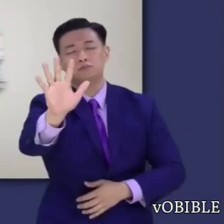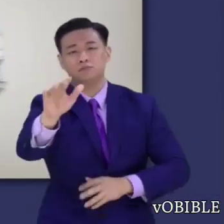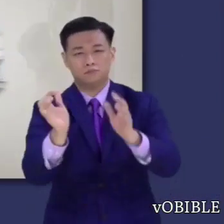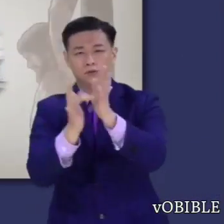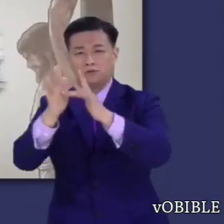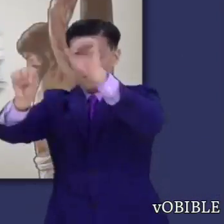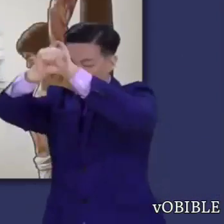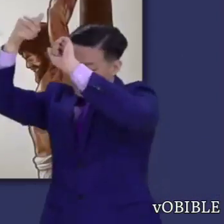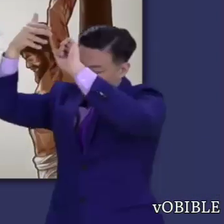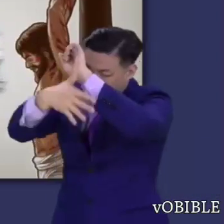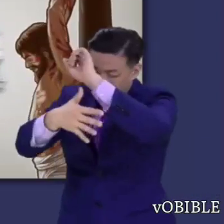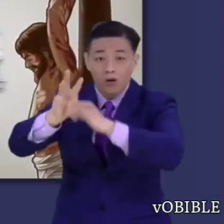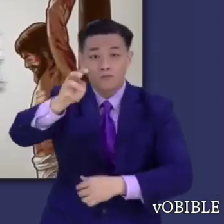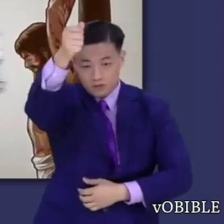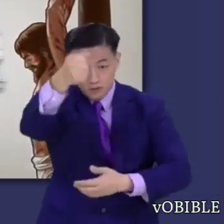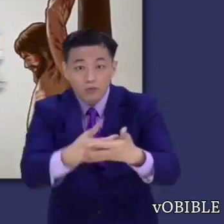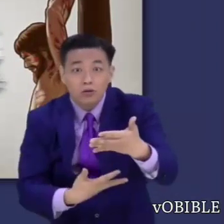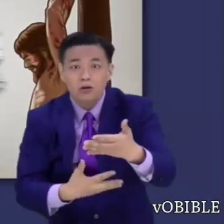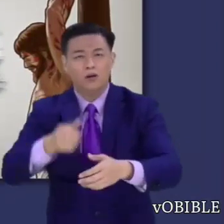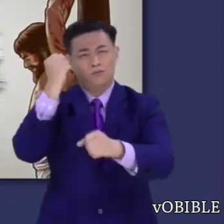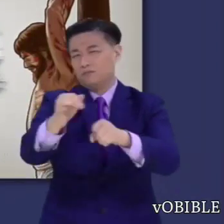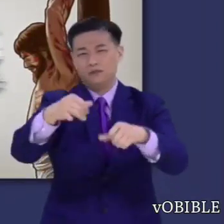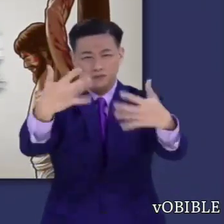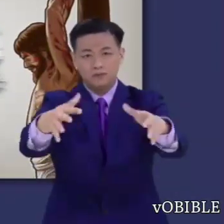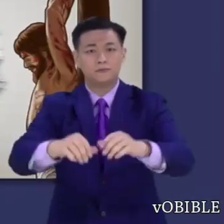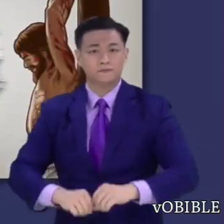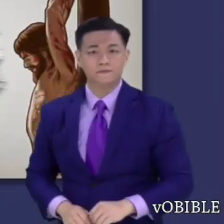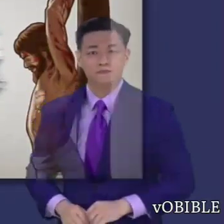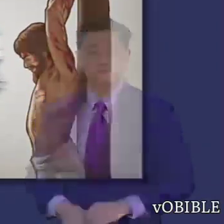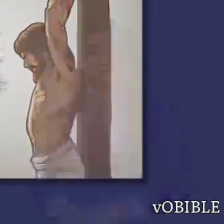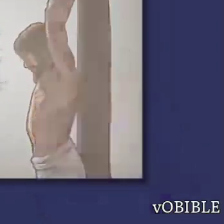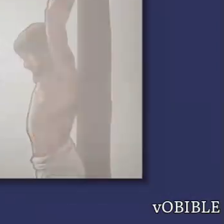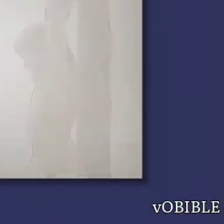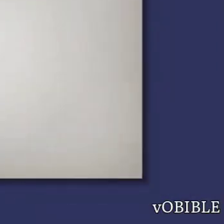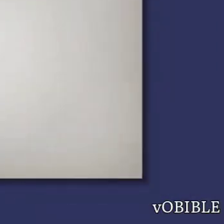西律法废除了，仿佛把律法钉在苦行柱上。